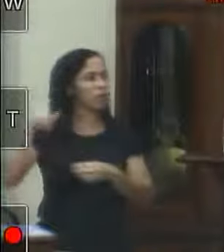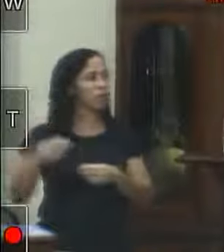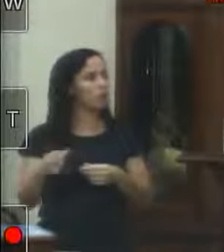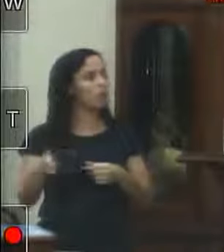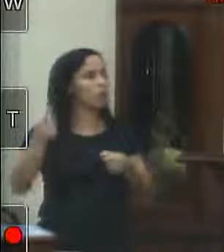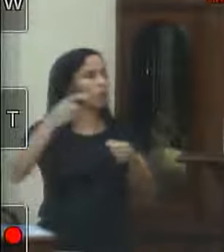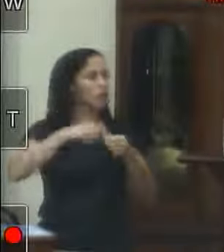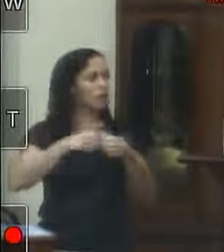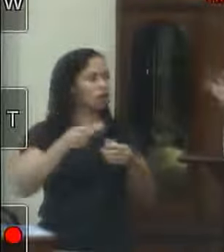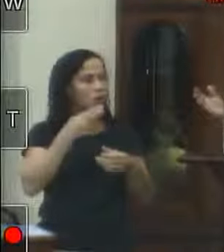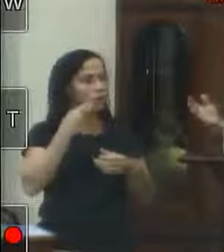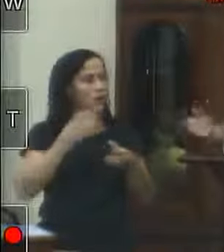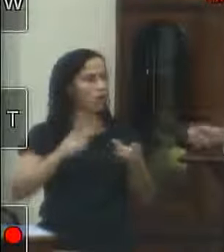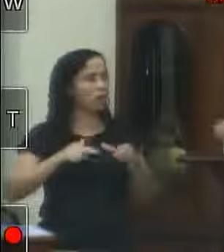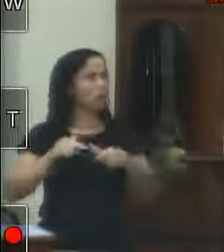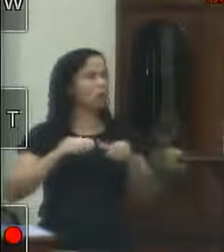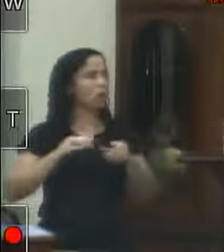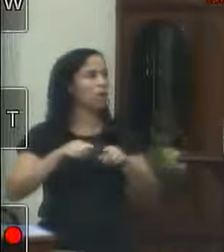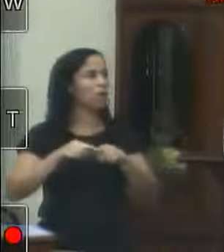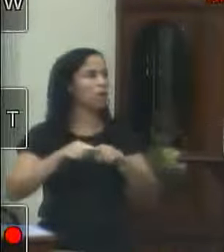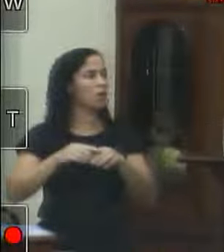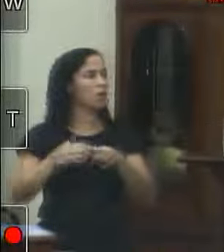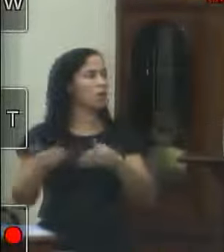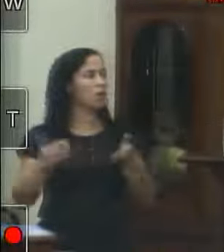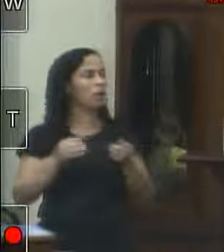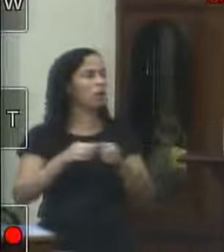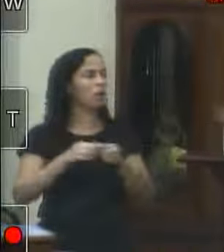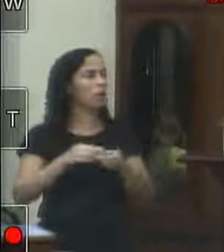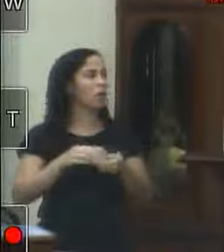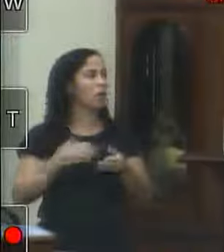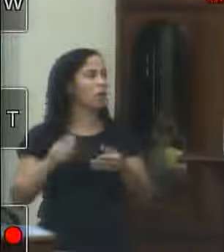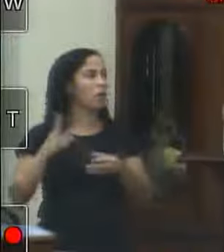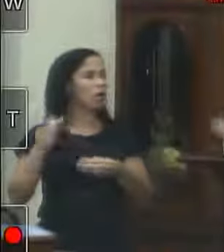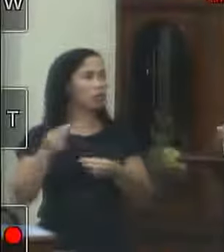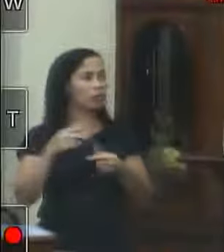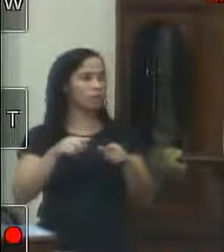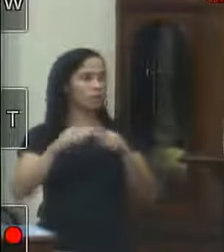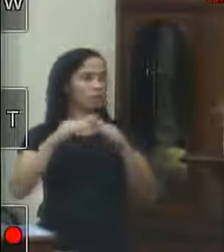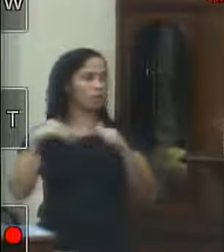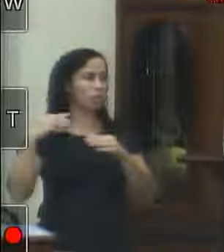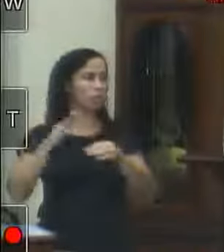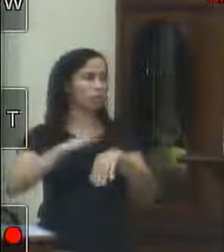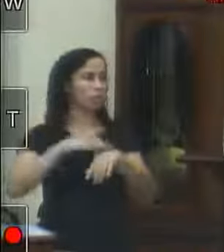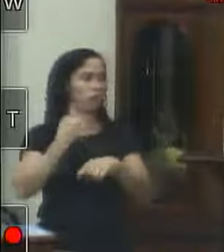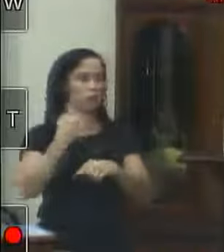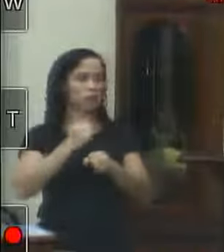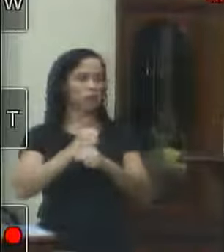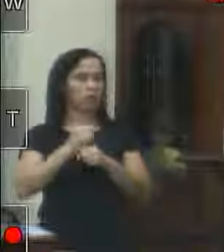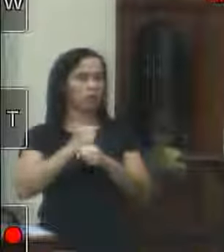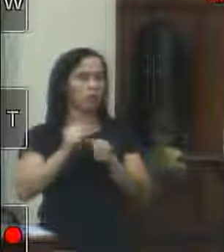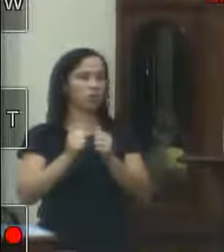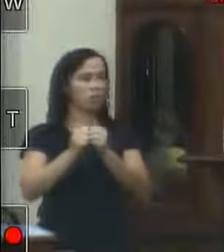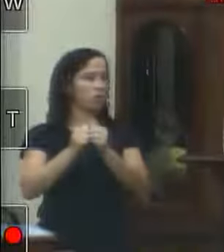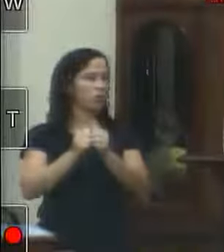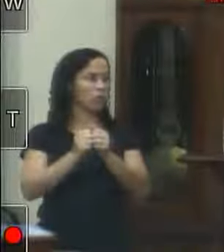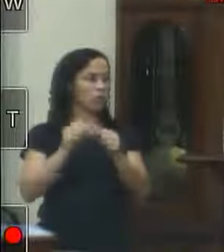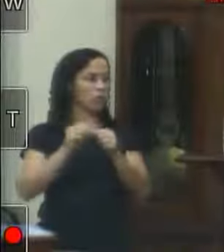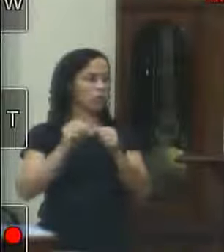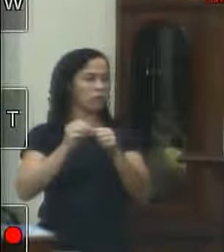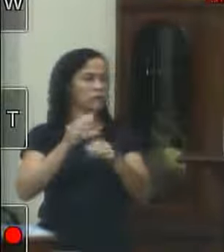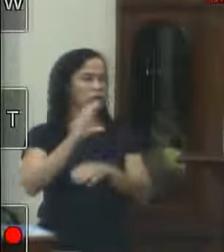vamos apresentar vários trabalhos. Estou convidando toda essa Câmara há mais de um ano a participarem com a gente nas elaborações